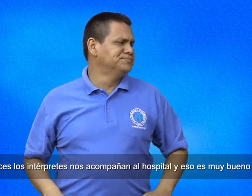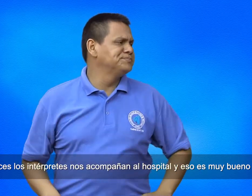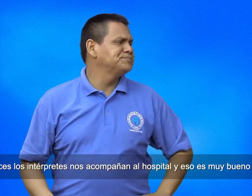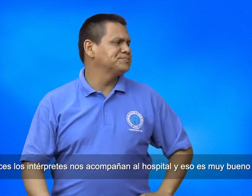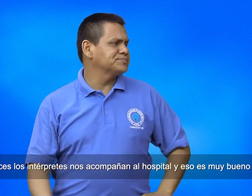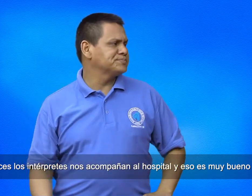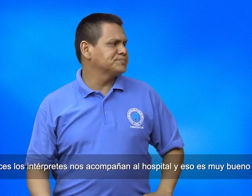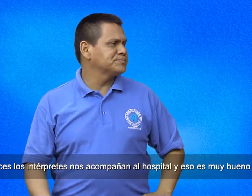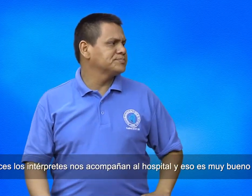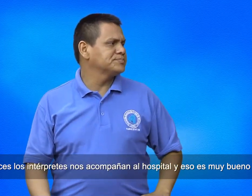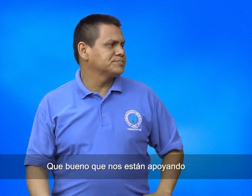bueno